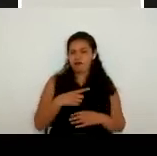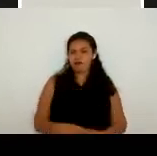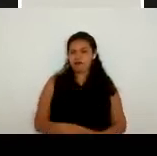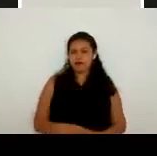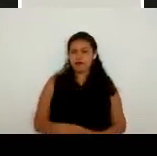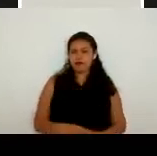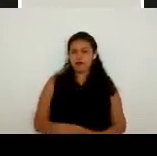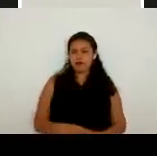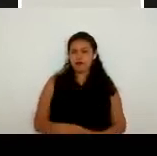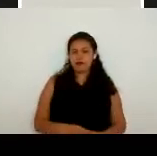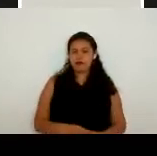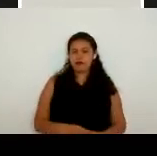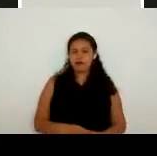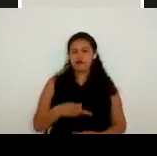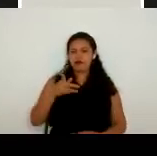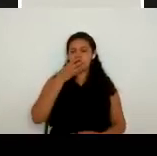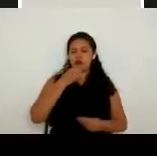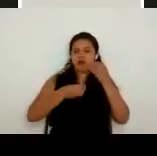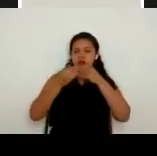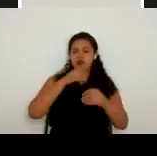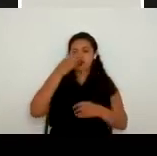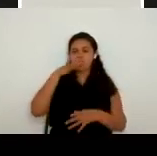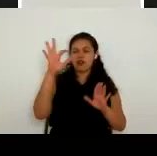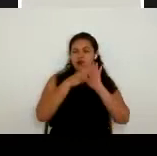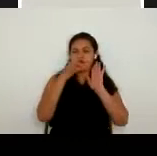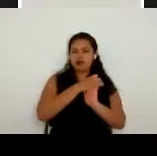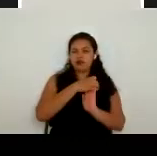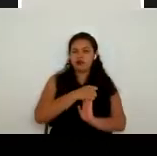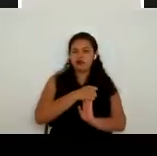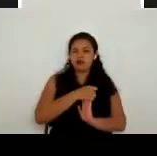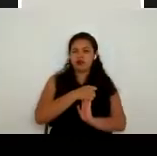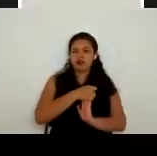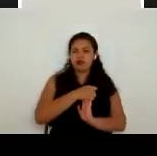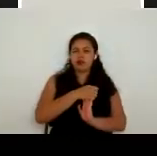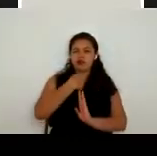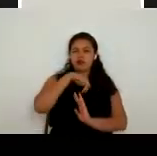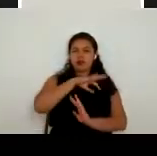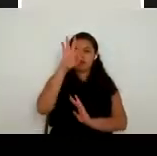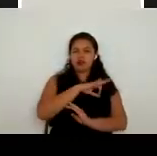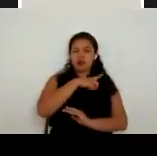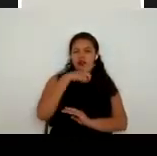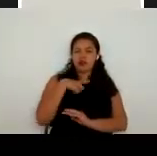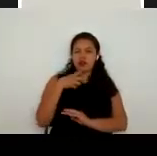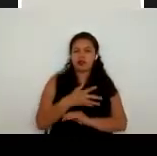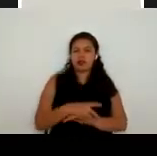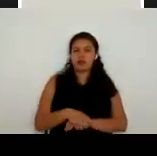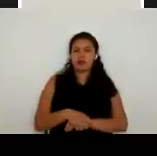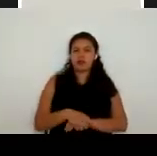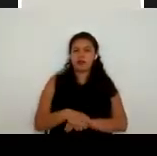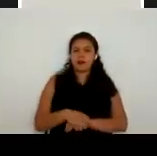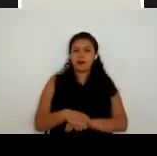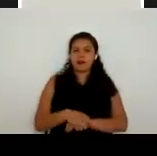en el puntaje de la alimentación tiene 10 puntos tenemos que sacar el porcentaje si la persona